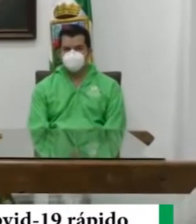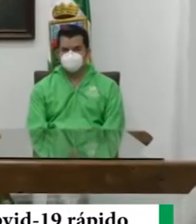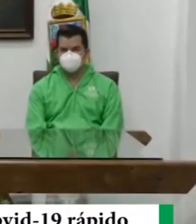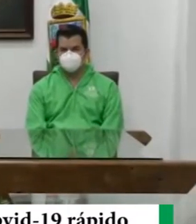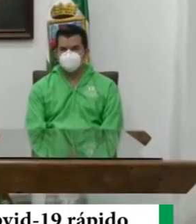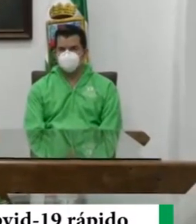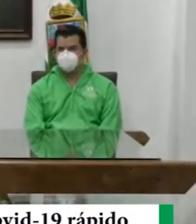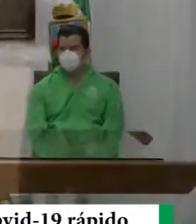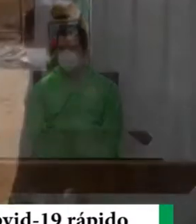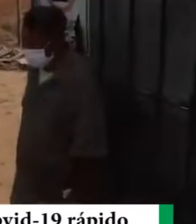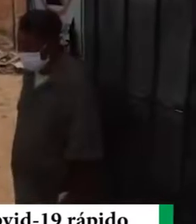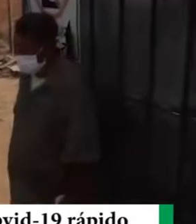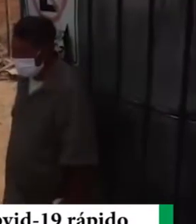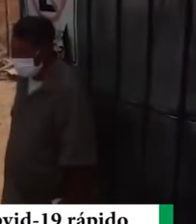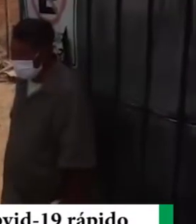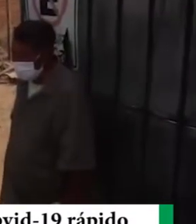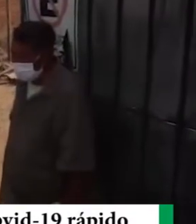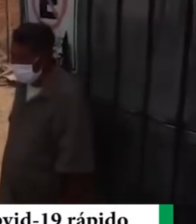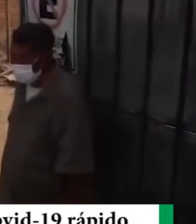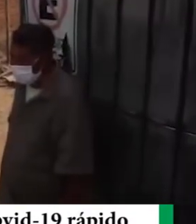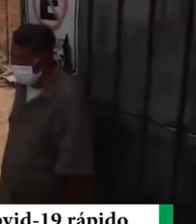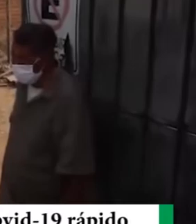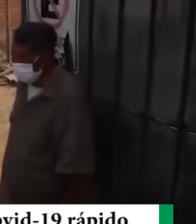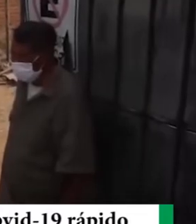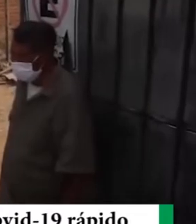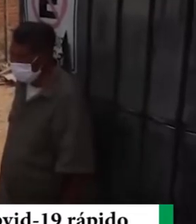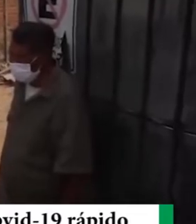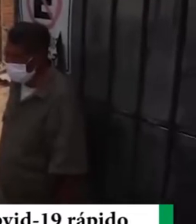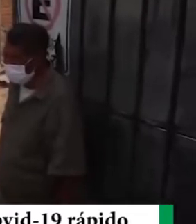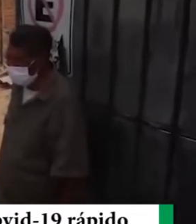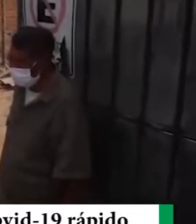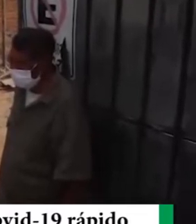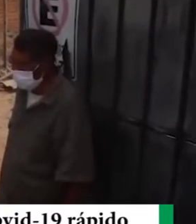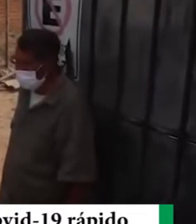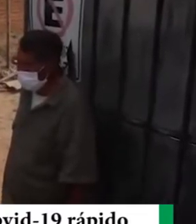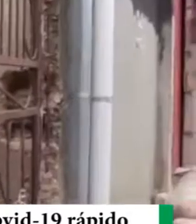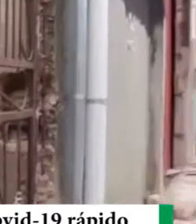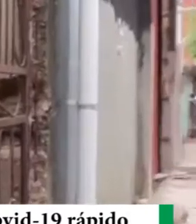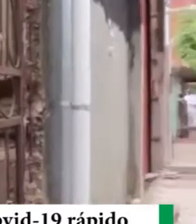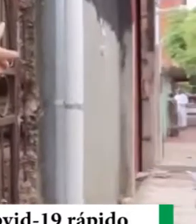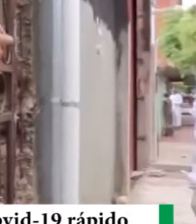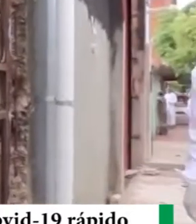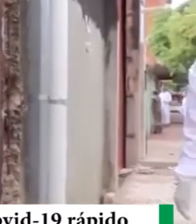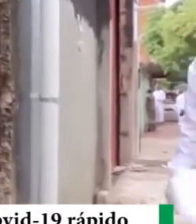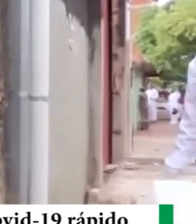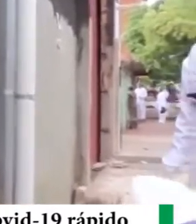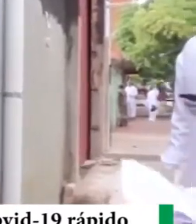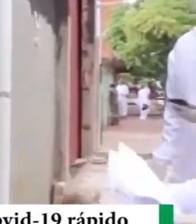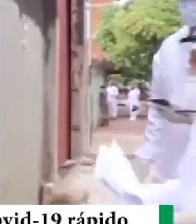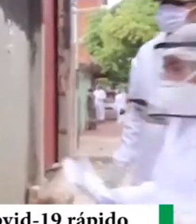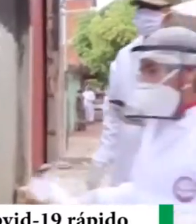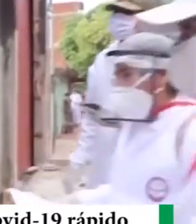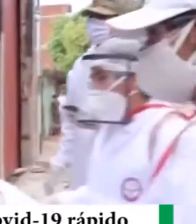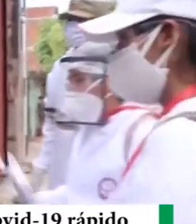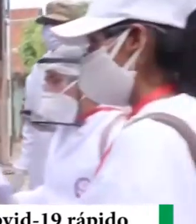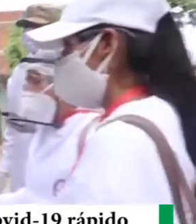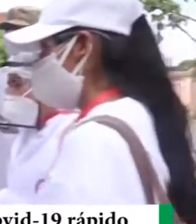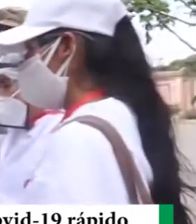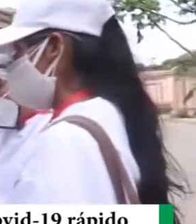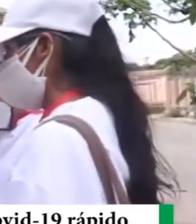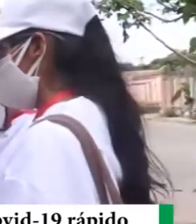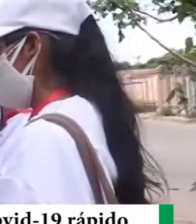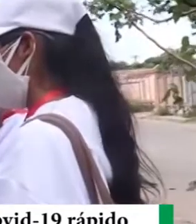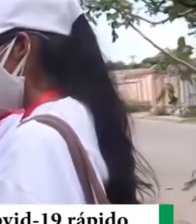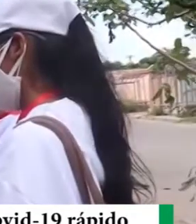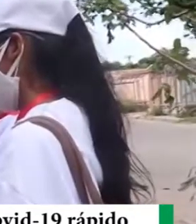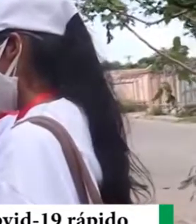muy saturados en el sistema de primer y segundo nivel y esto puede salvar la vida. Hasta este momento tenemos un